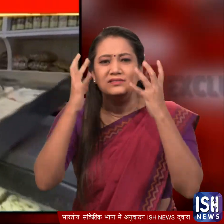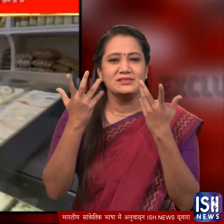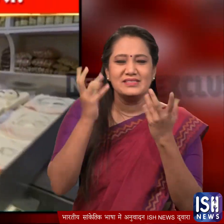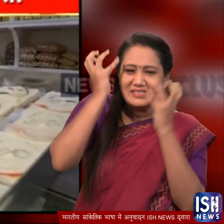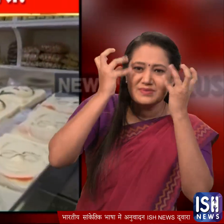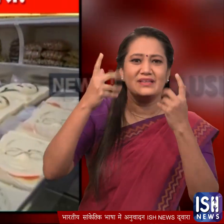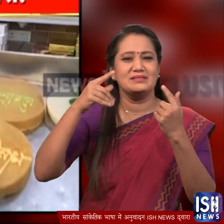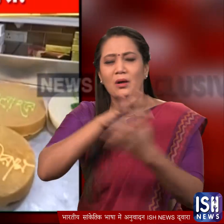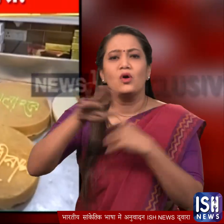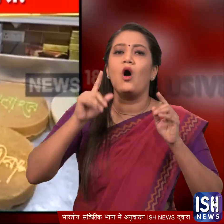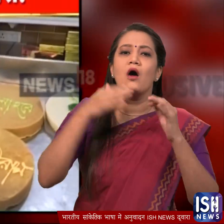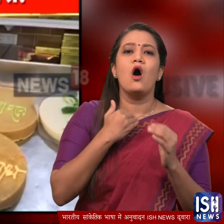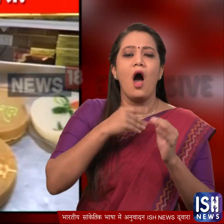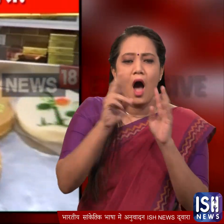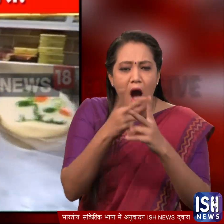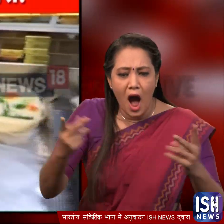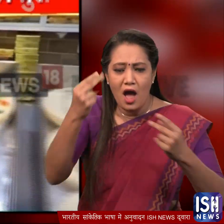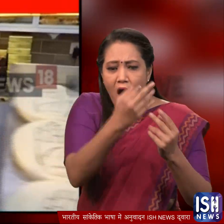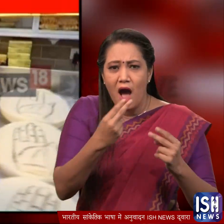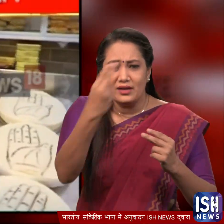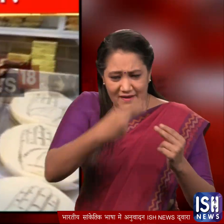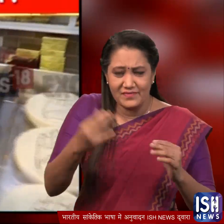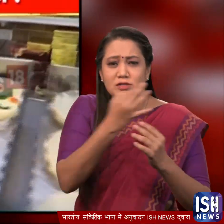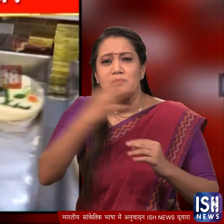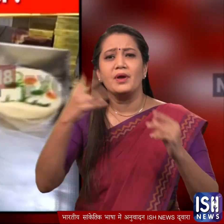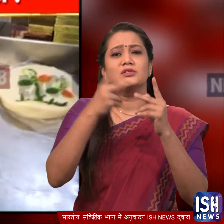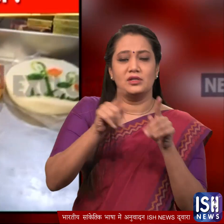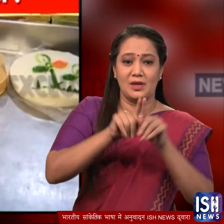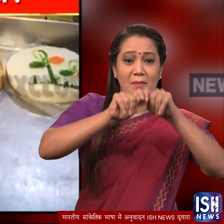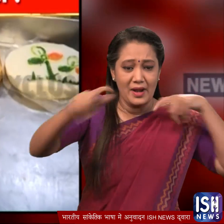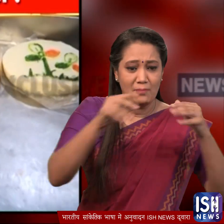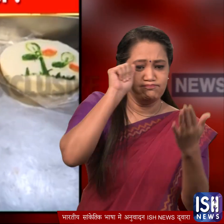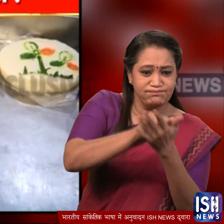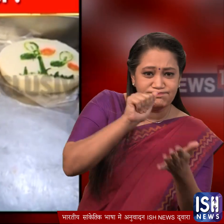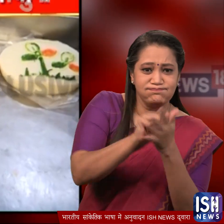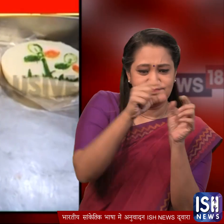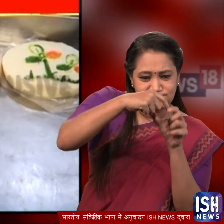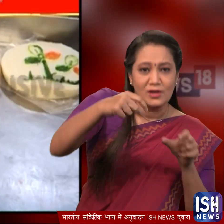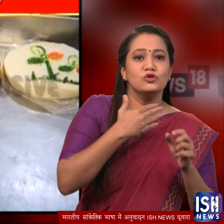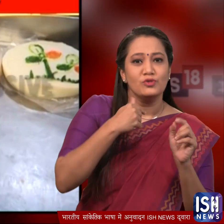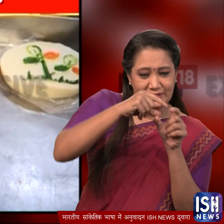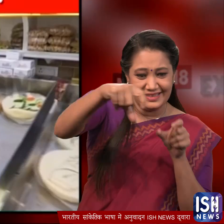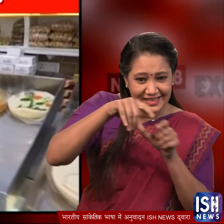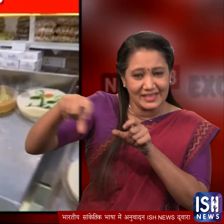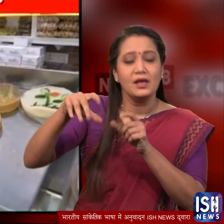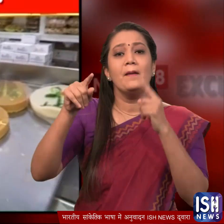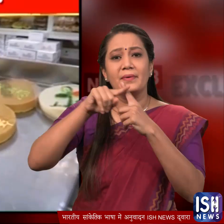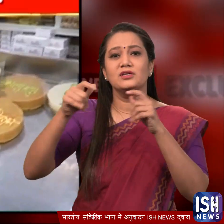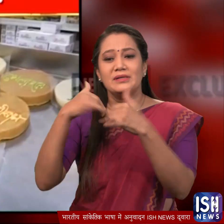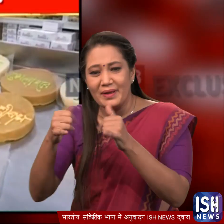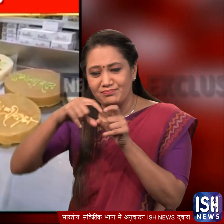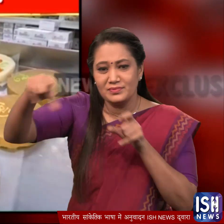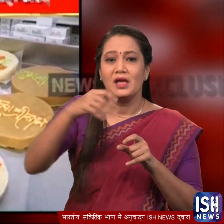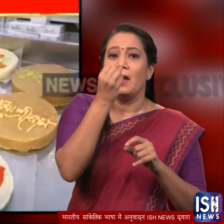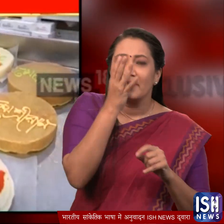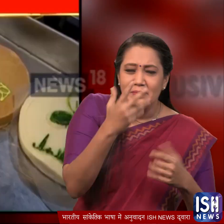इन्हीं नारों को चुना। वहां खास तौर पर कुछ ऐसी मिठाइयां तैयार की गईं जिन पर जय श्री राम और खेला होबे जैसे नारे लिखे गए। इसके अलावा